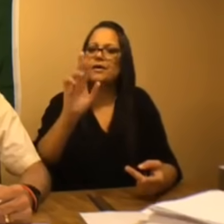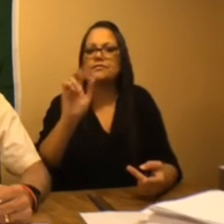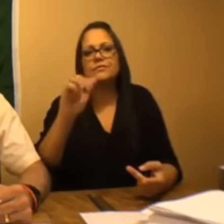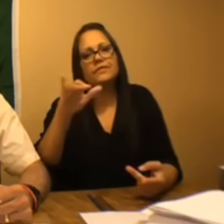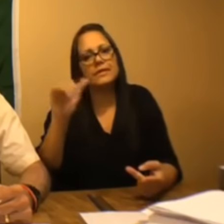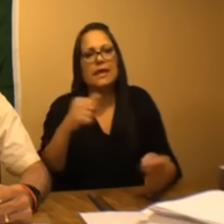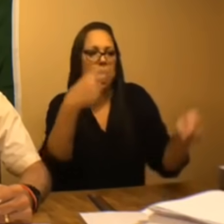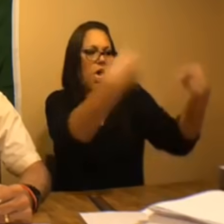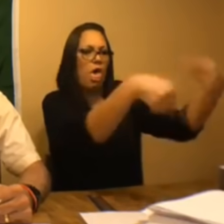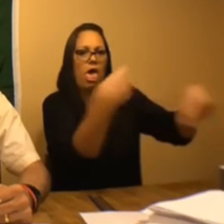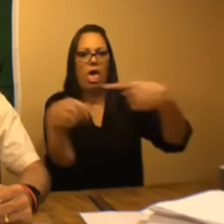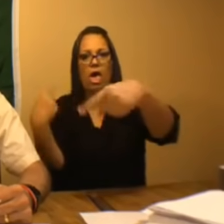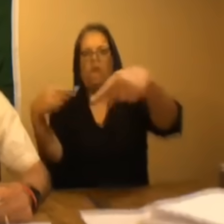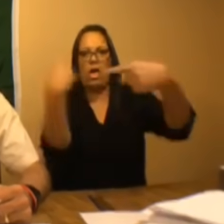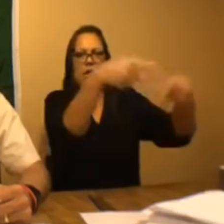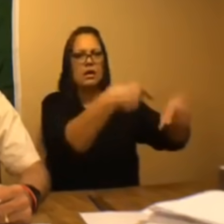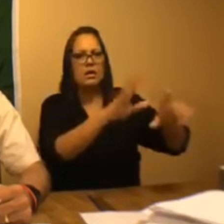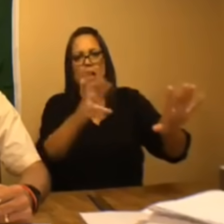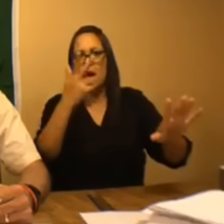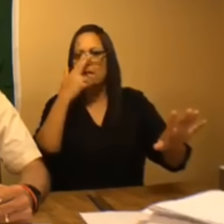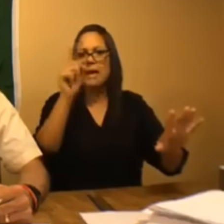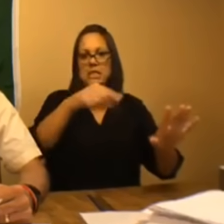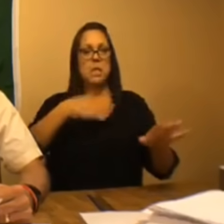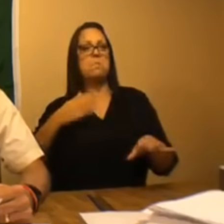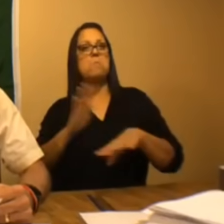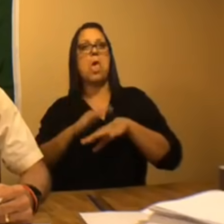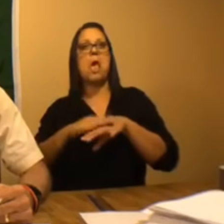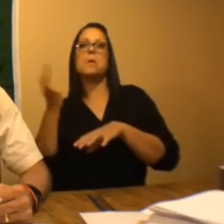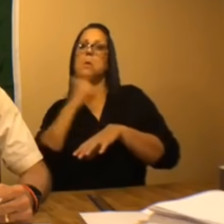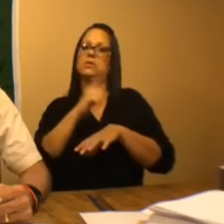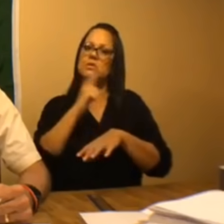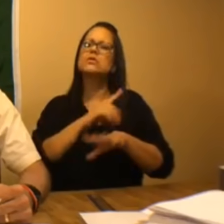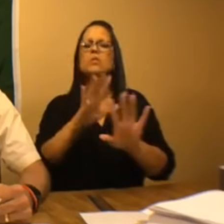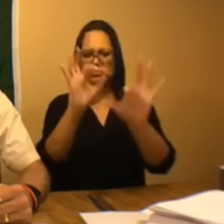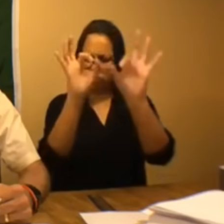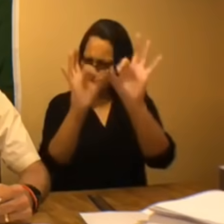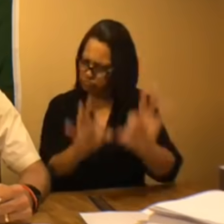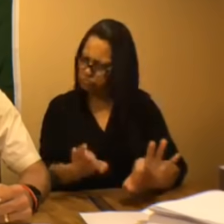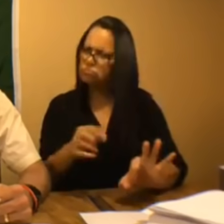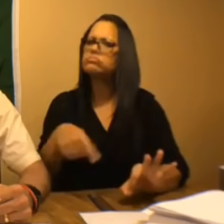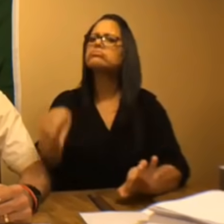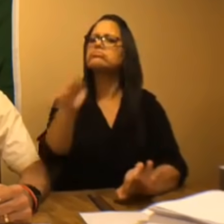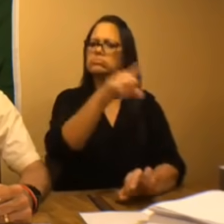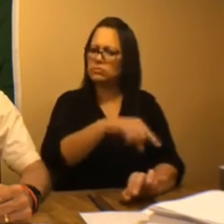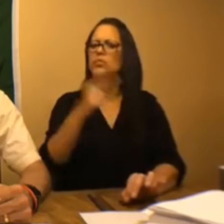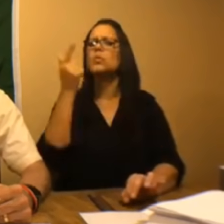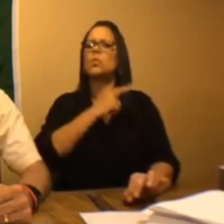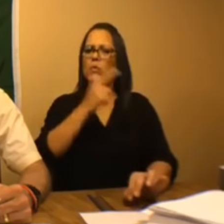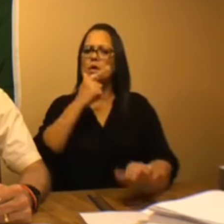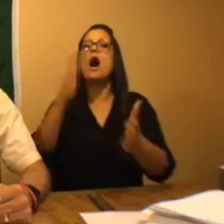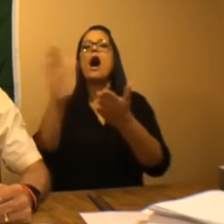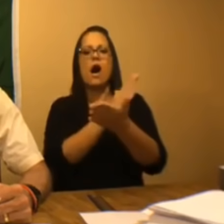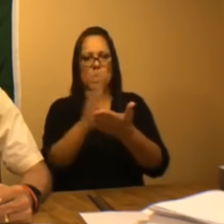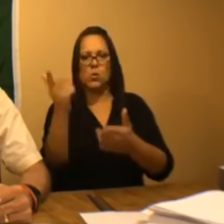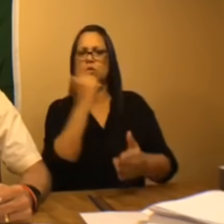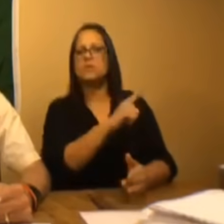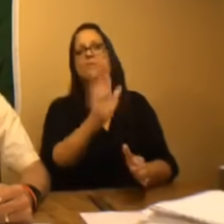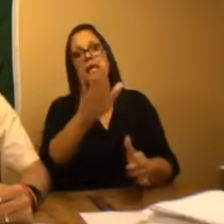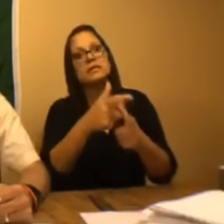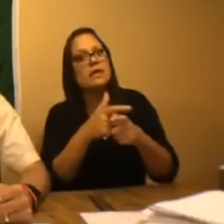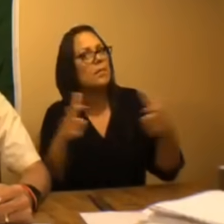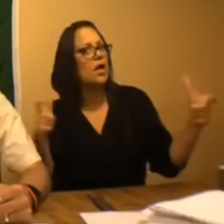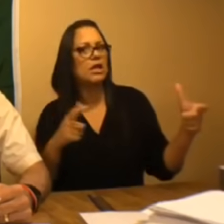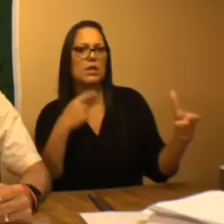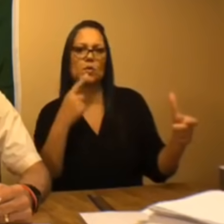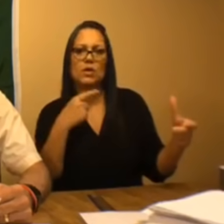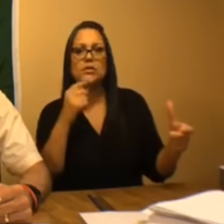aí que parece que vocês se elegeram com mérito próprio. Com toda certeza, se vocês viessem candidato, algum seria eleito. A grande maioria, não.